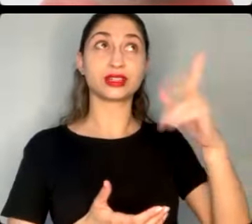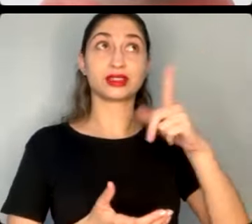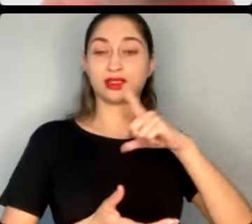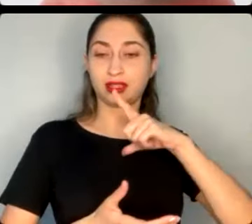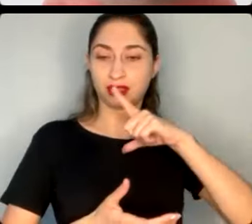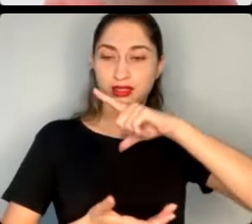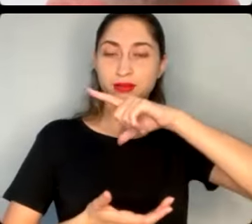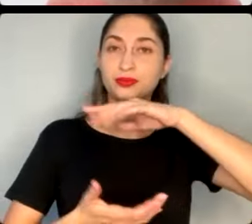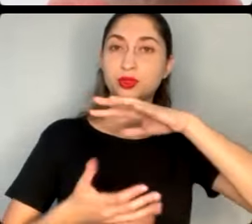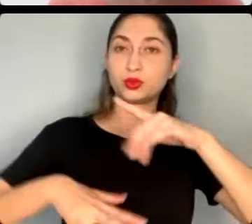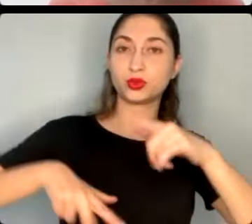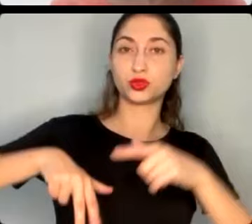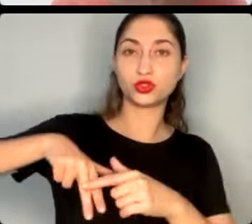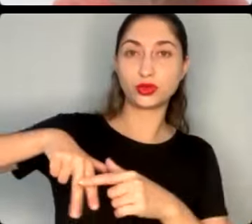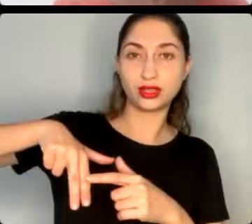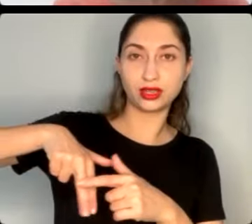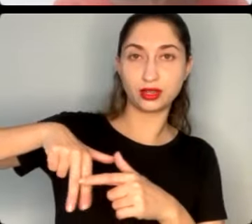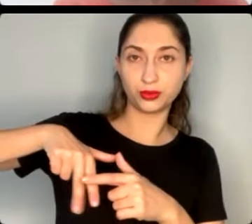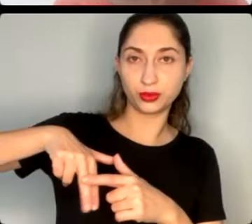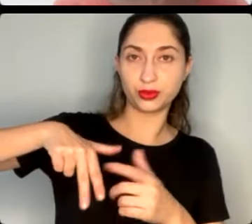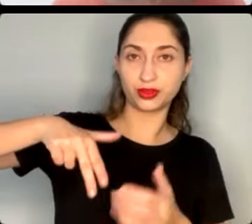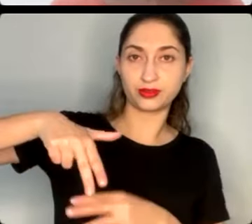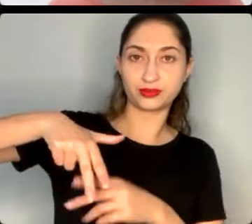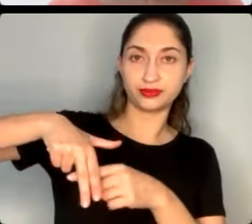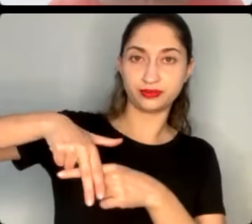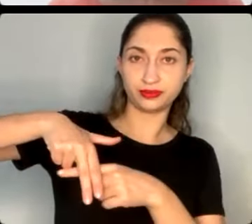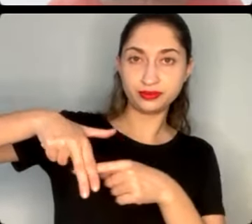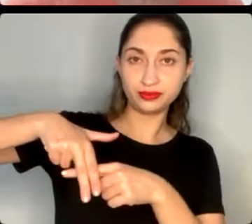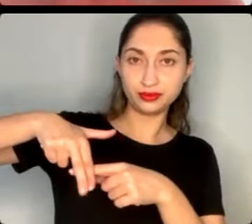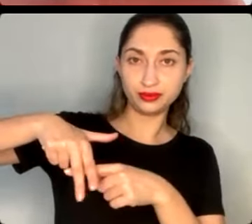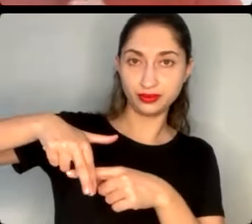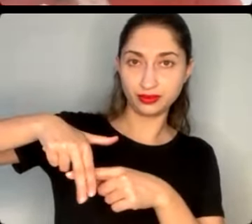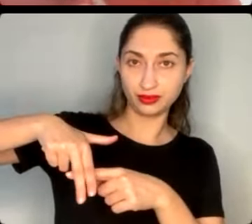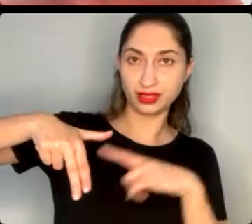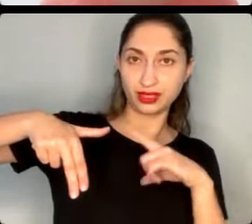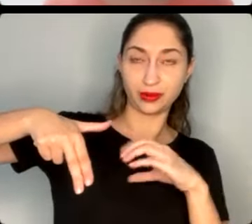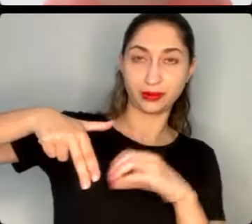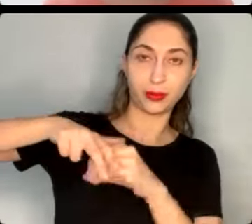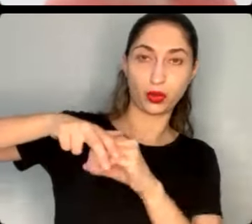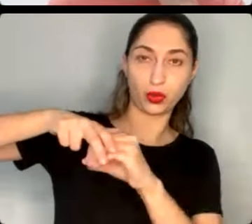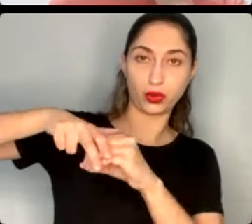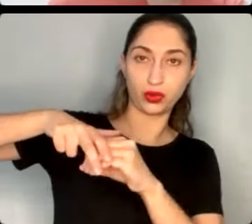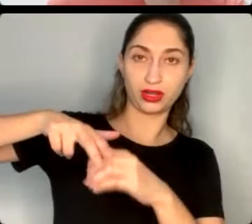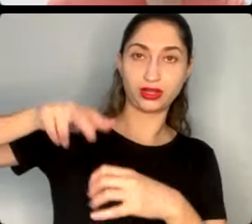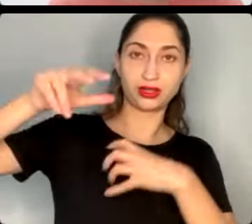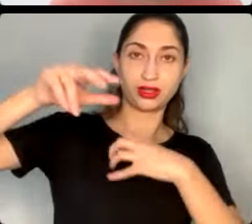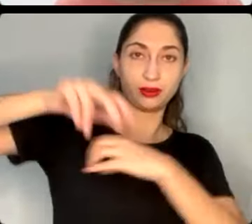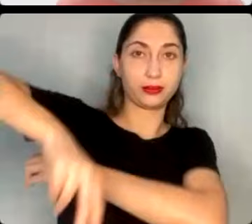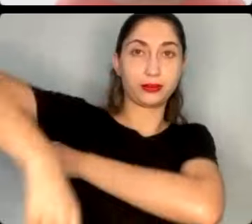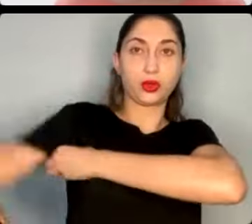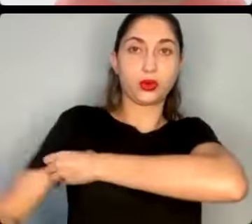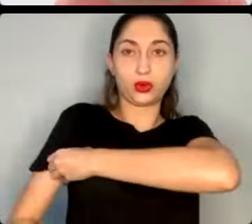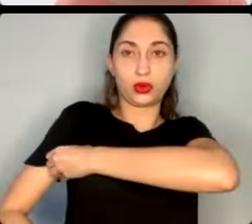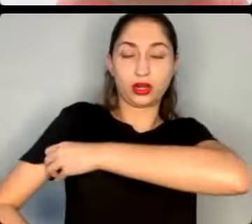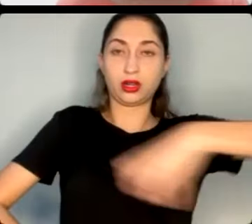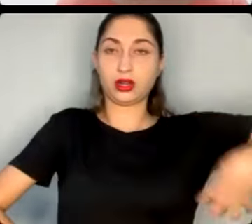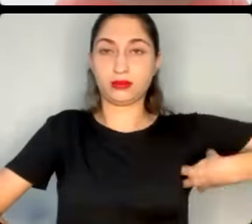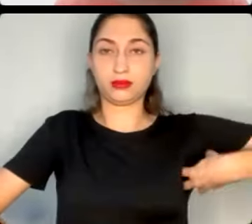seu joelho, atrás do seu joelho, no centro do joelho, não, atrás do joelho, debaixo das axilas, na região